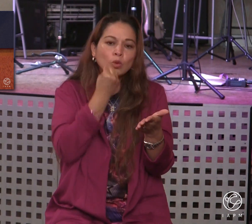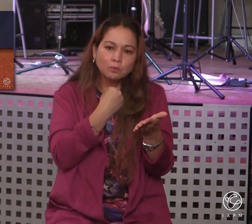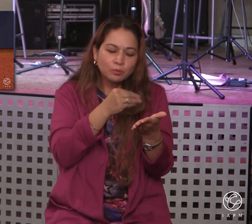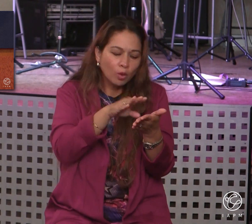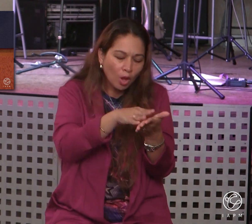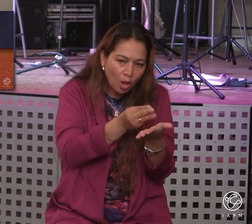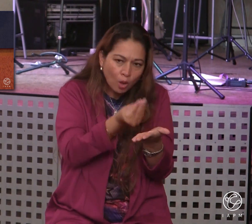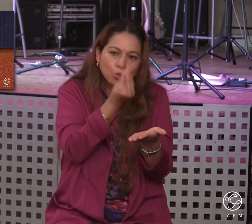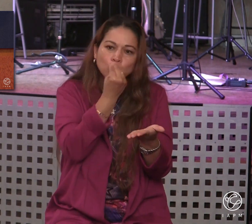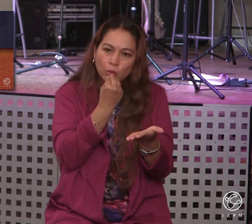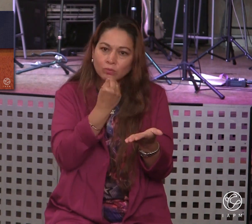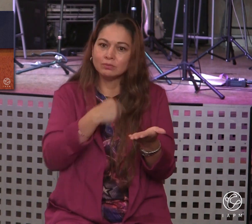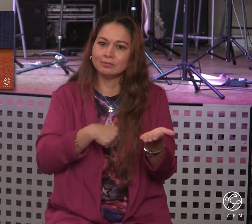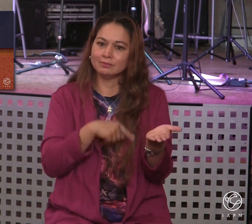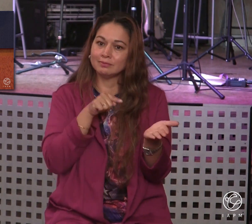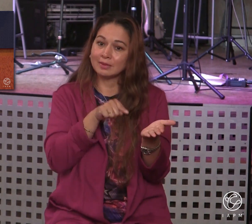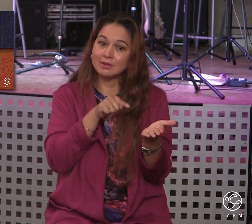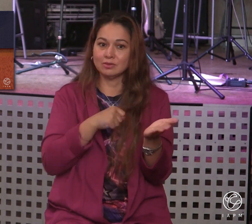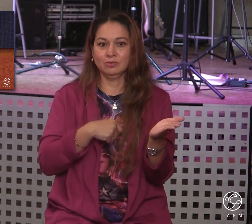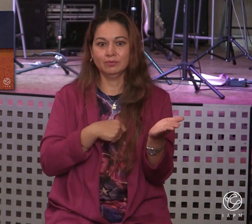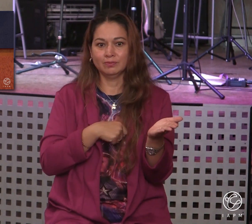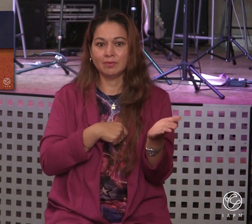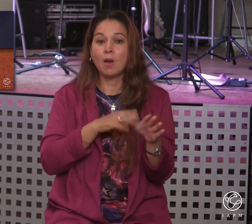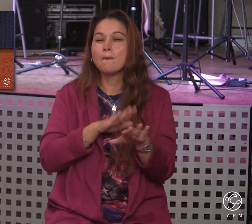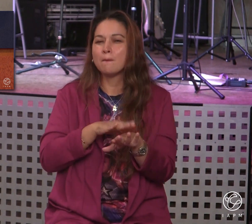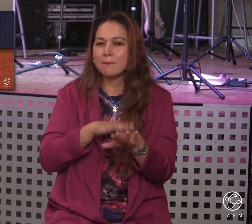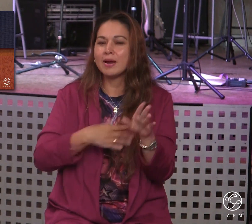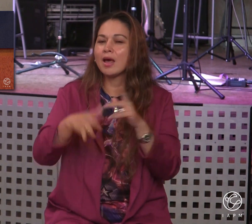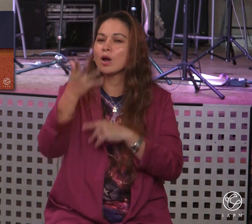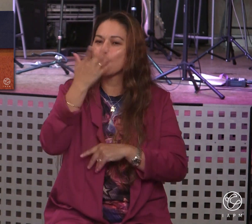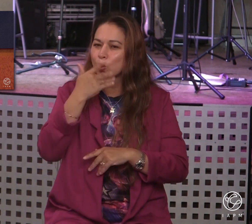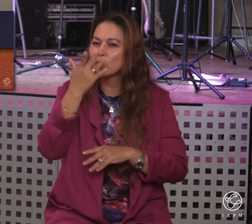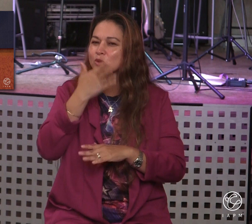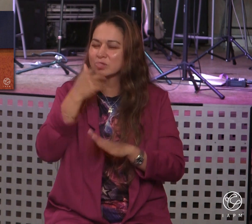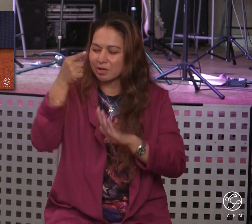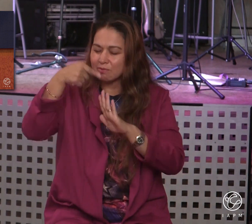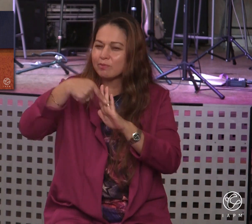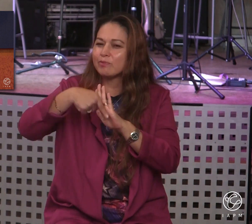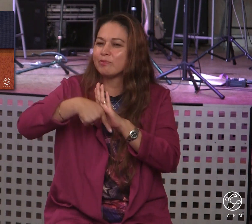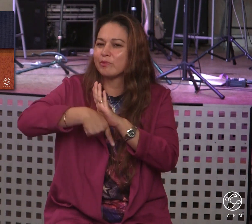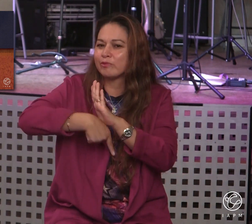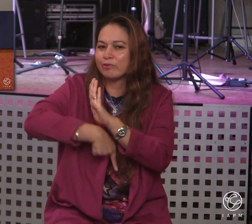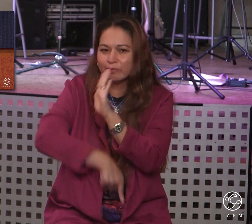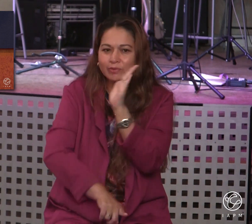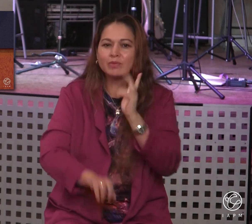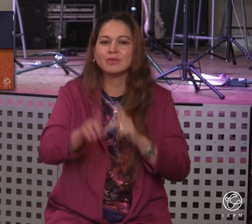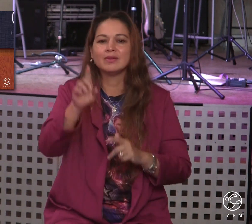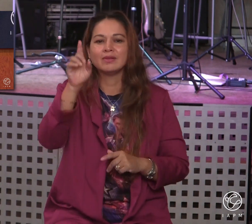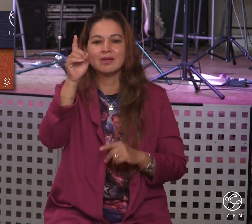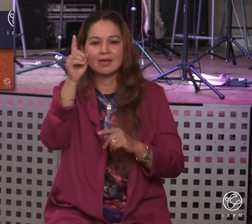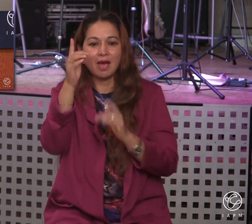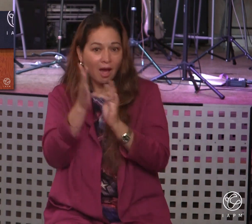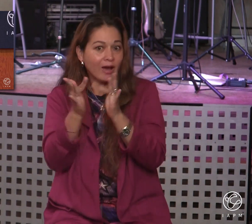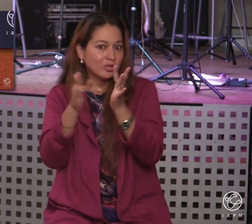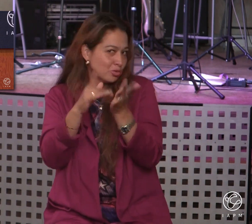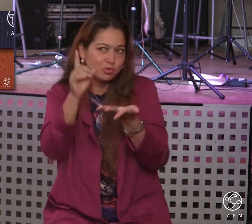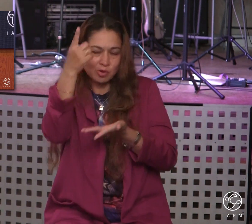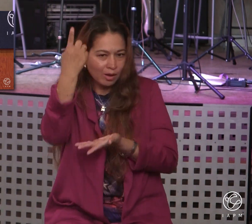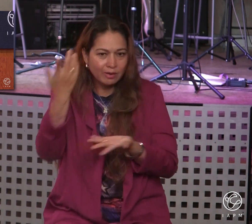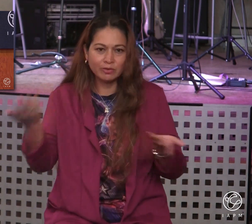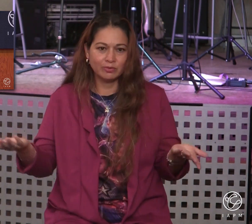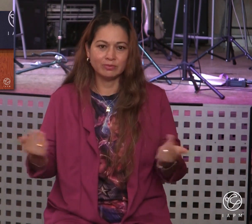teólogos y tal, en griego, es un conocimiento por experiencia, empírico, no es un conocimiento simplemente